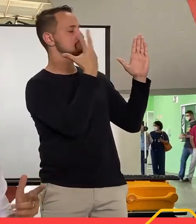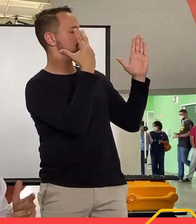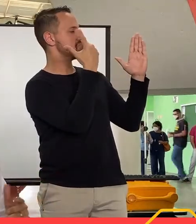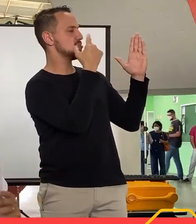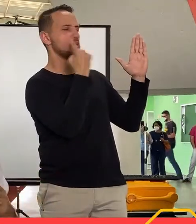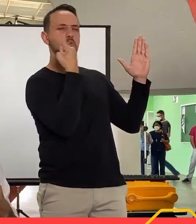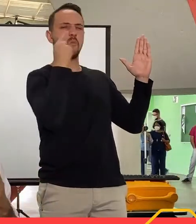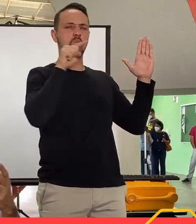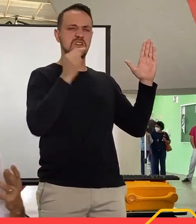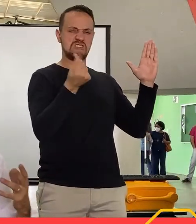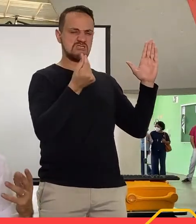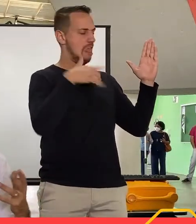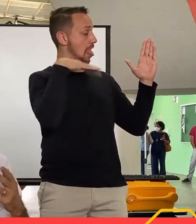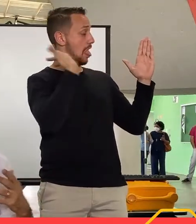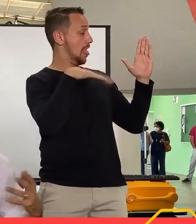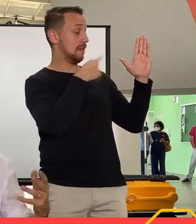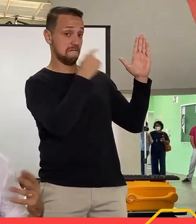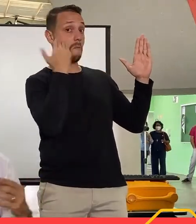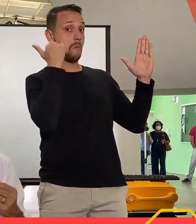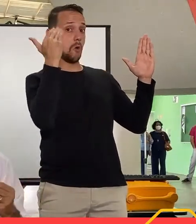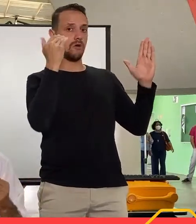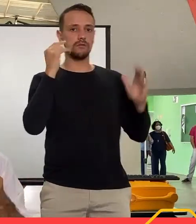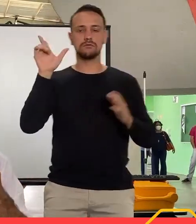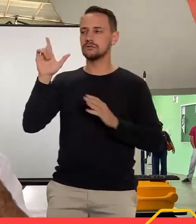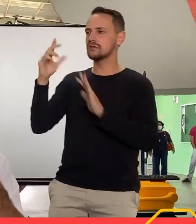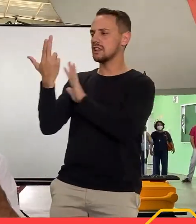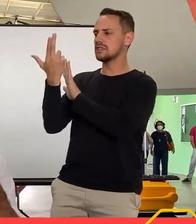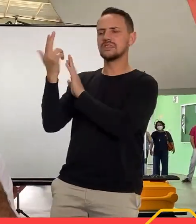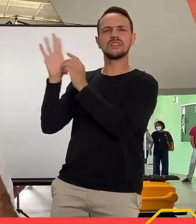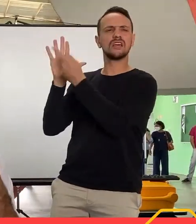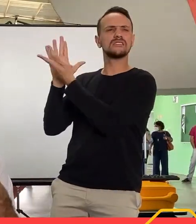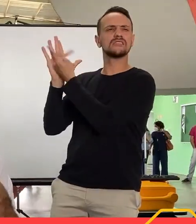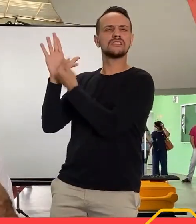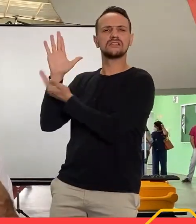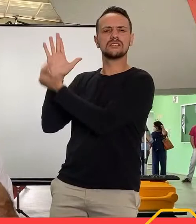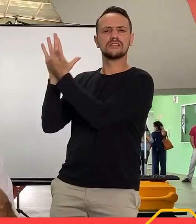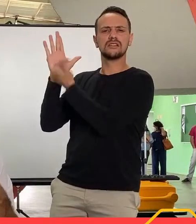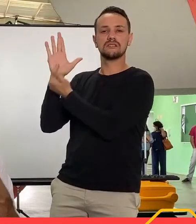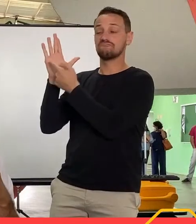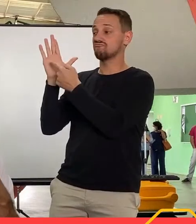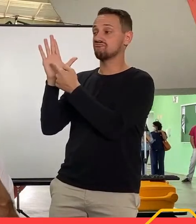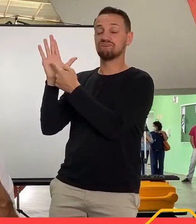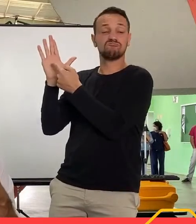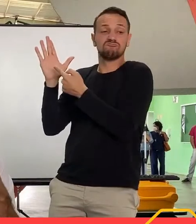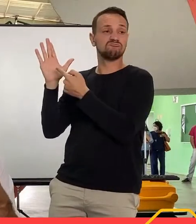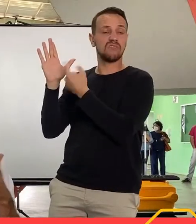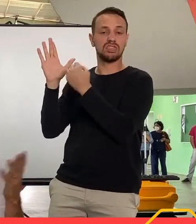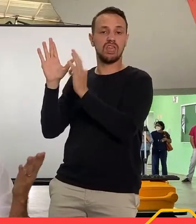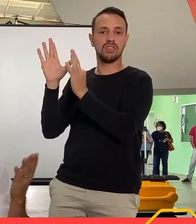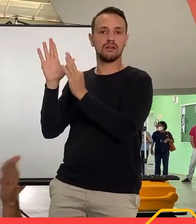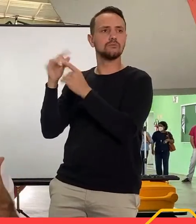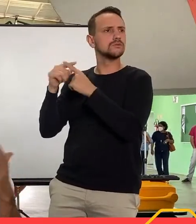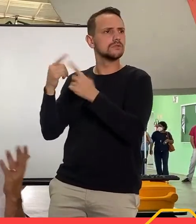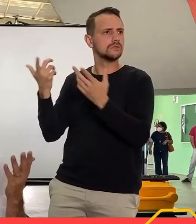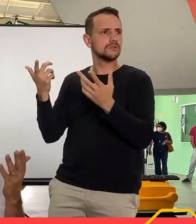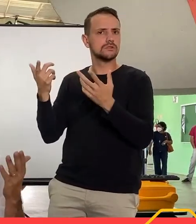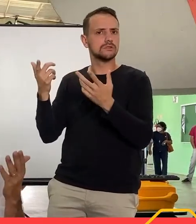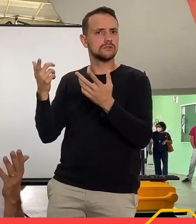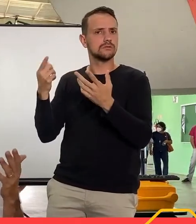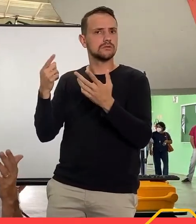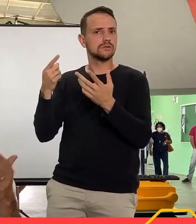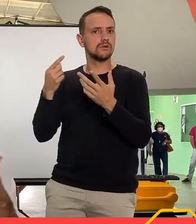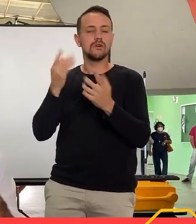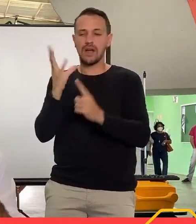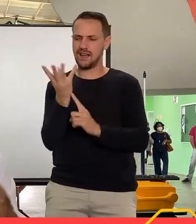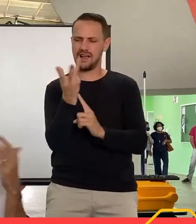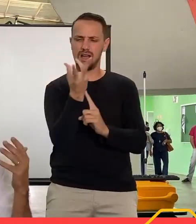vale nada. Porque você vai estabelecendo os critérios para validação, né, do que é a grande